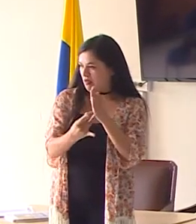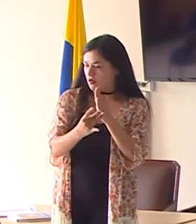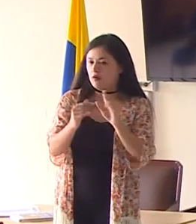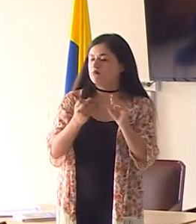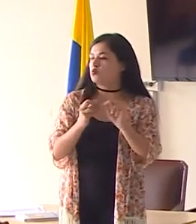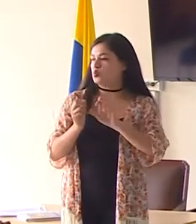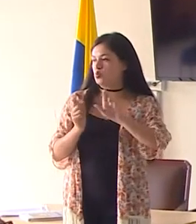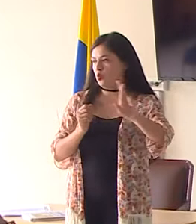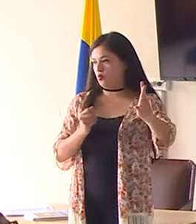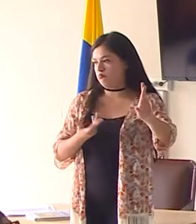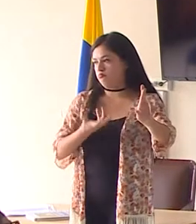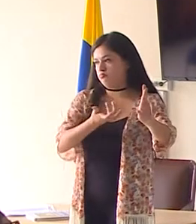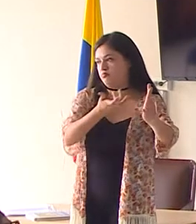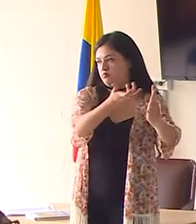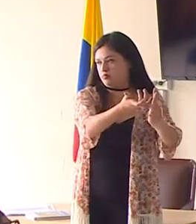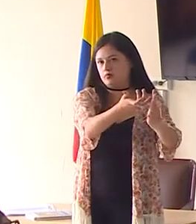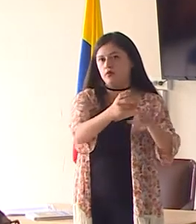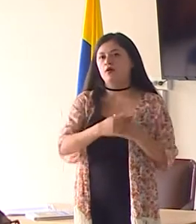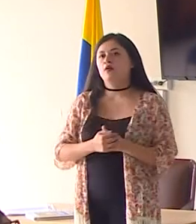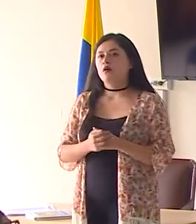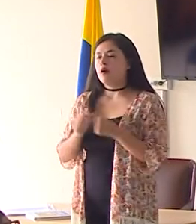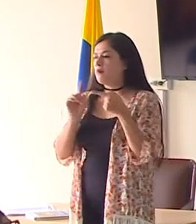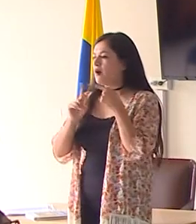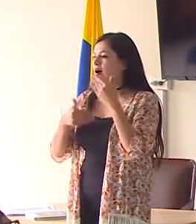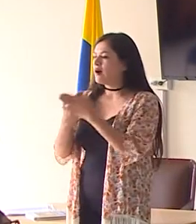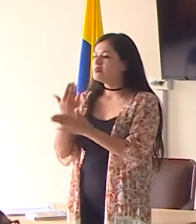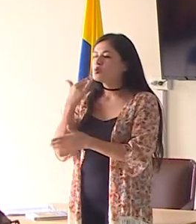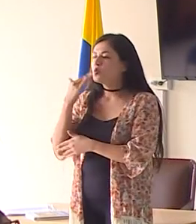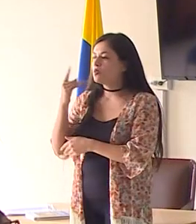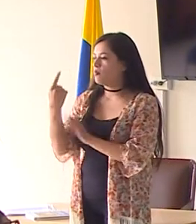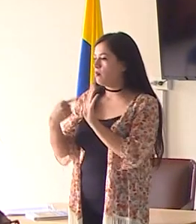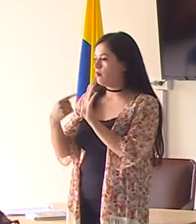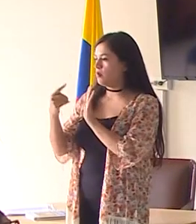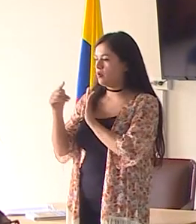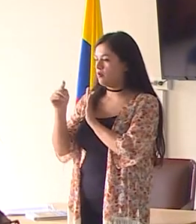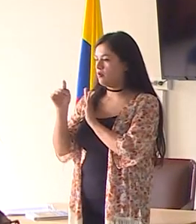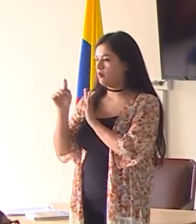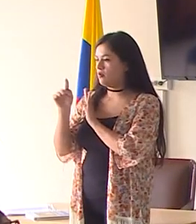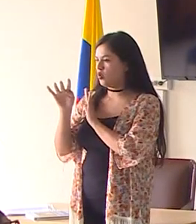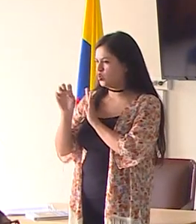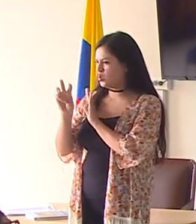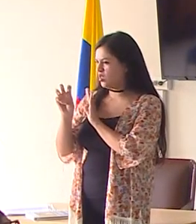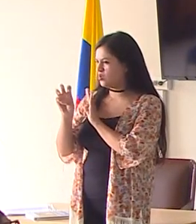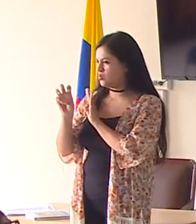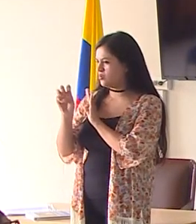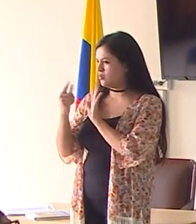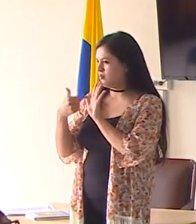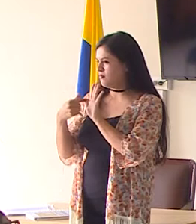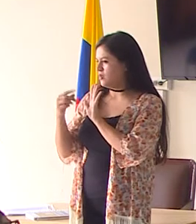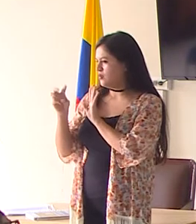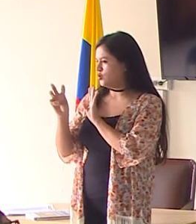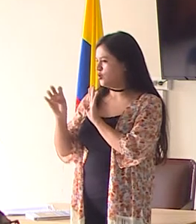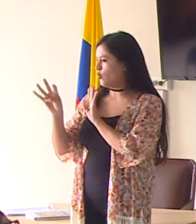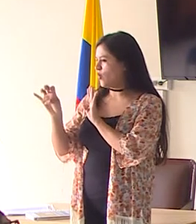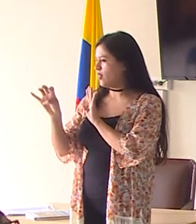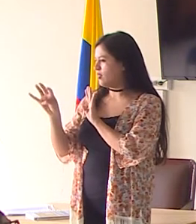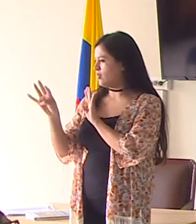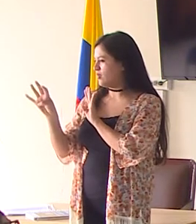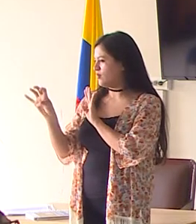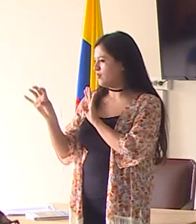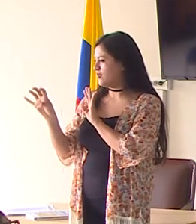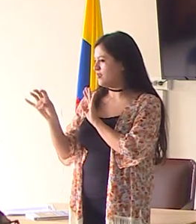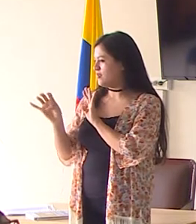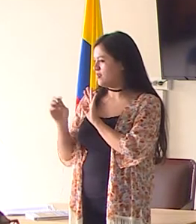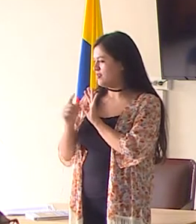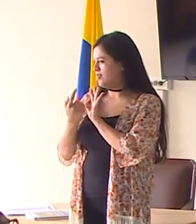este este primer periodo hasta el 49 es fundamentalmente un no fundamentalmente pero una